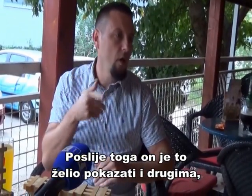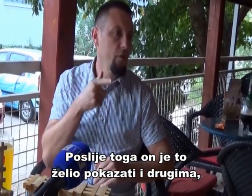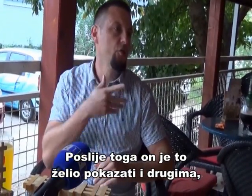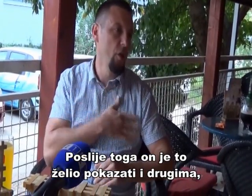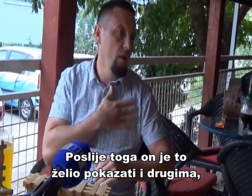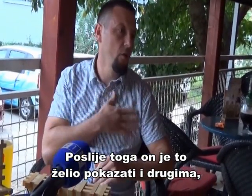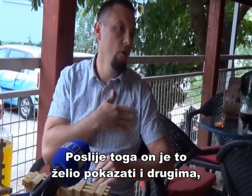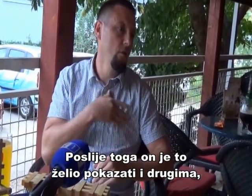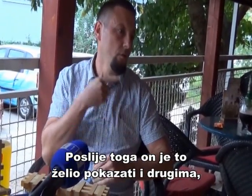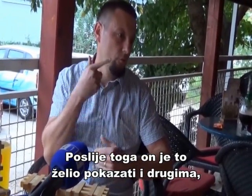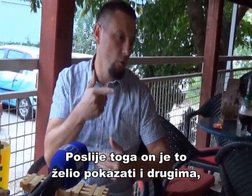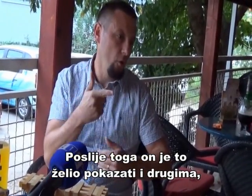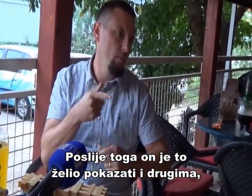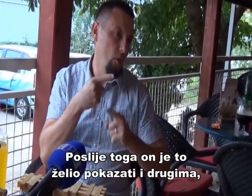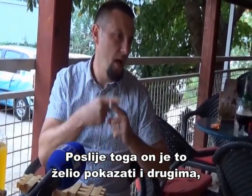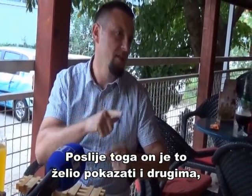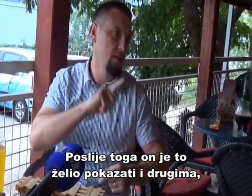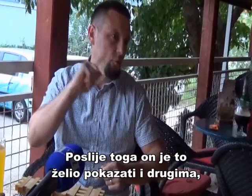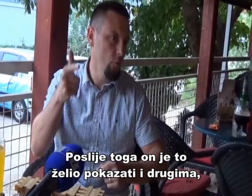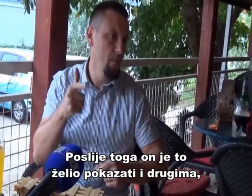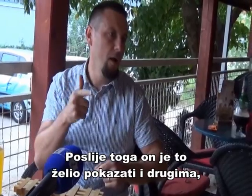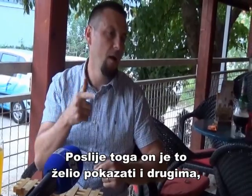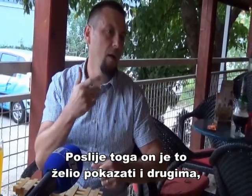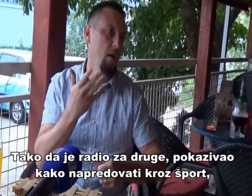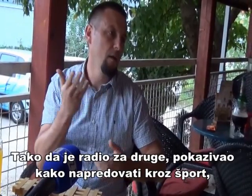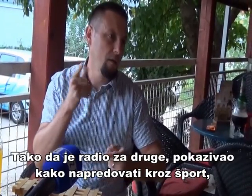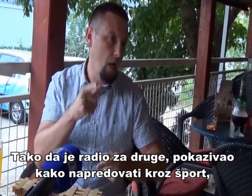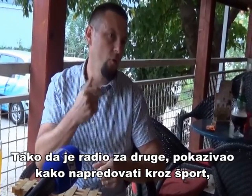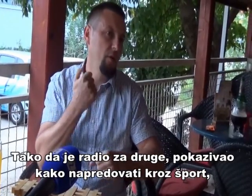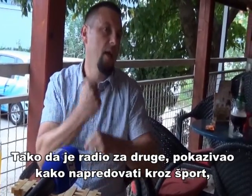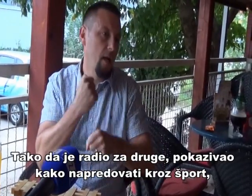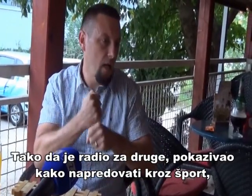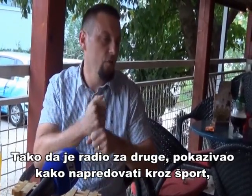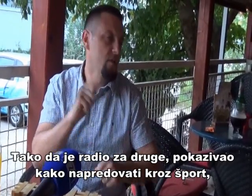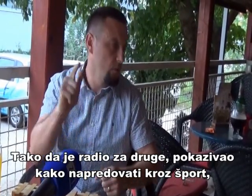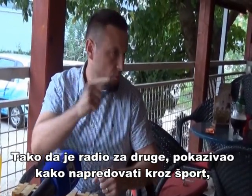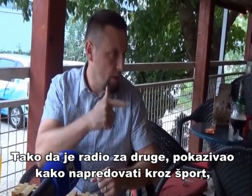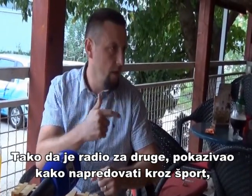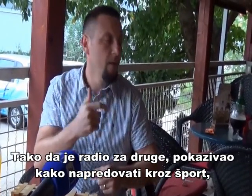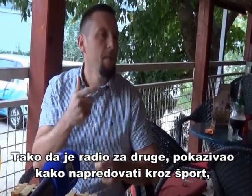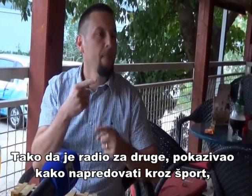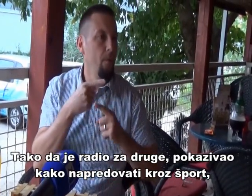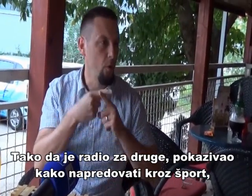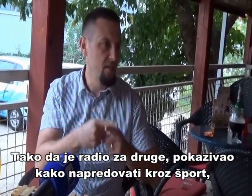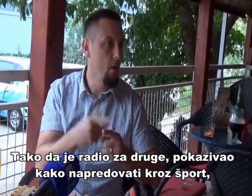on je želio to pokazati drugima, tako da je radio za druge, pokazivao